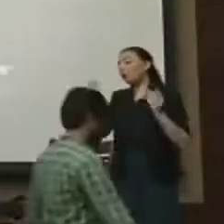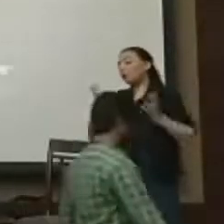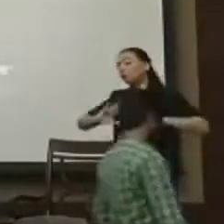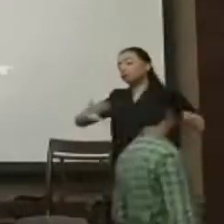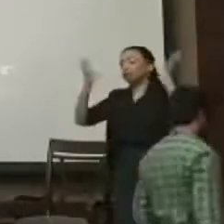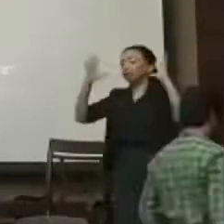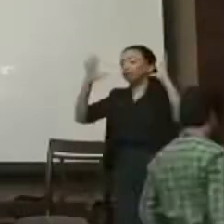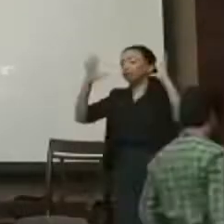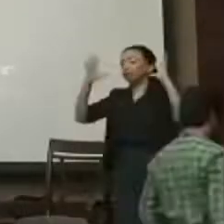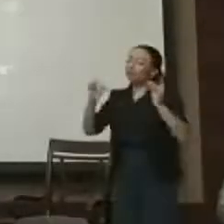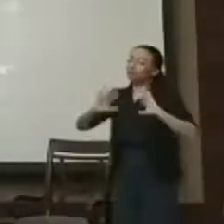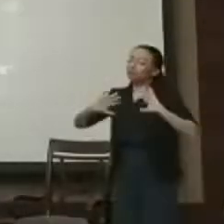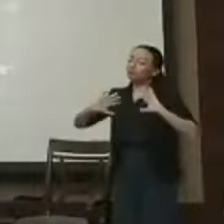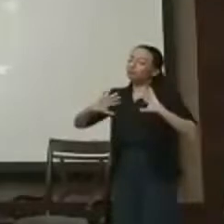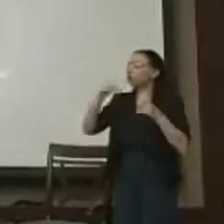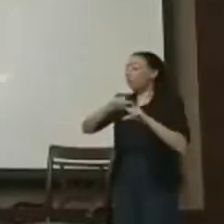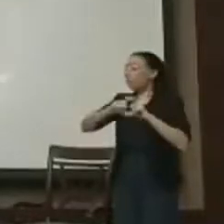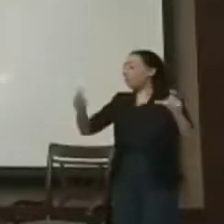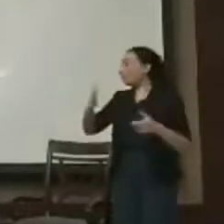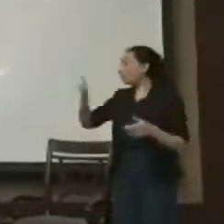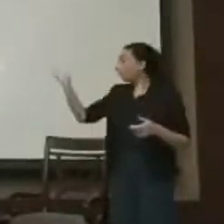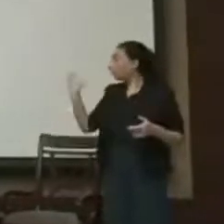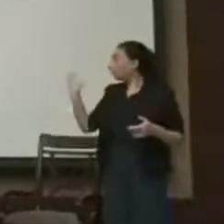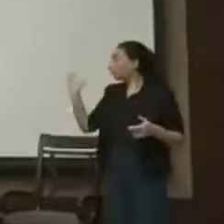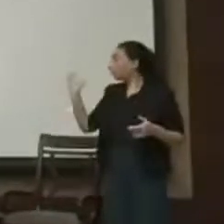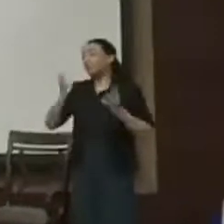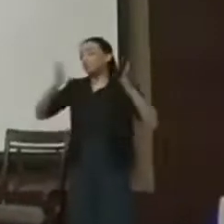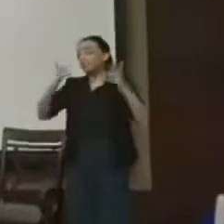सबका स्वागत किया जाए. I think